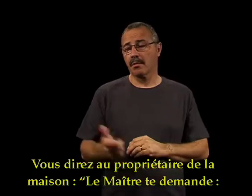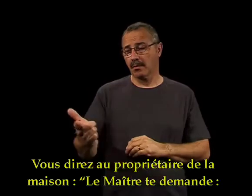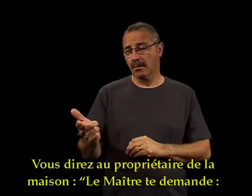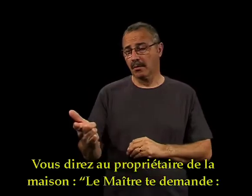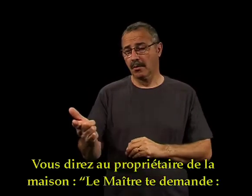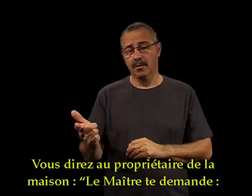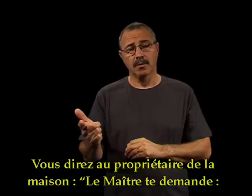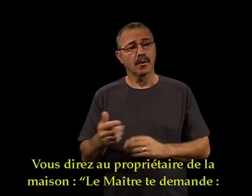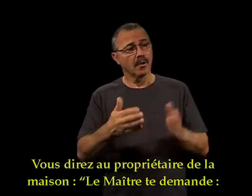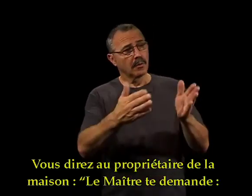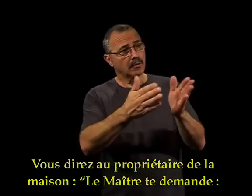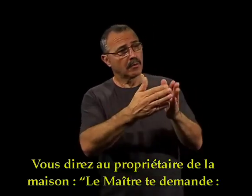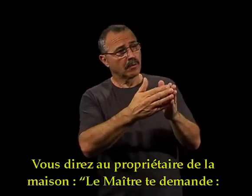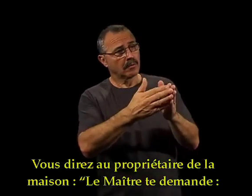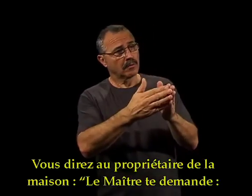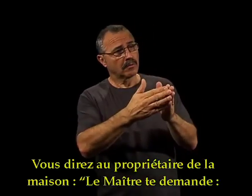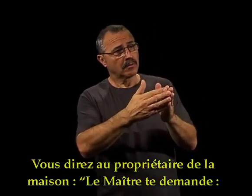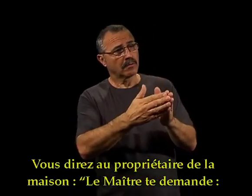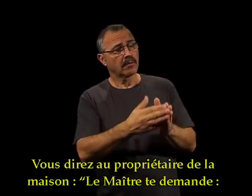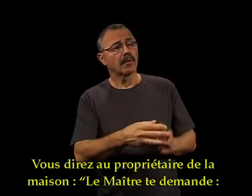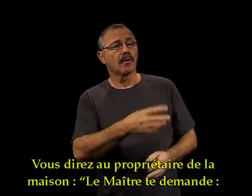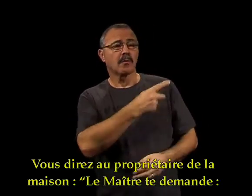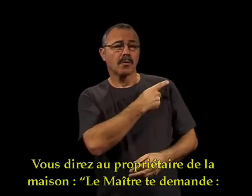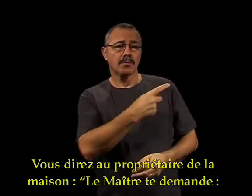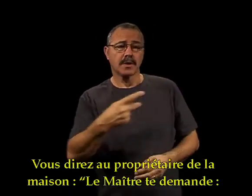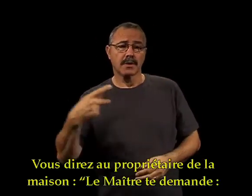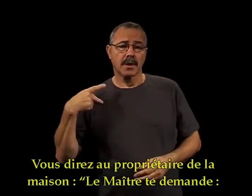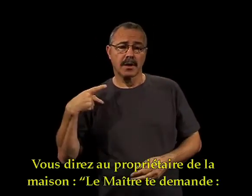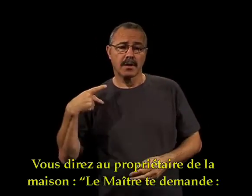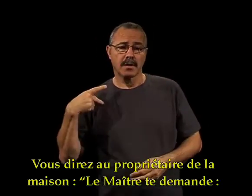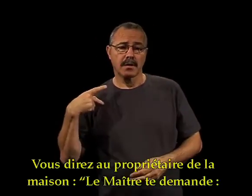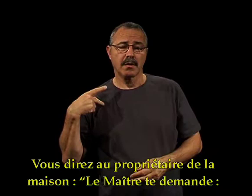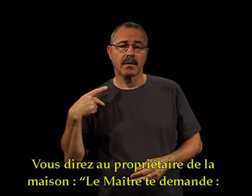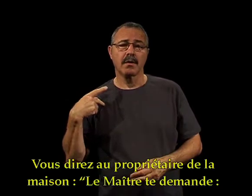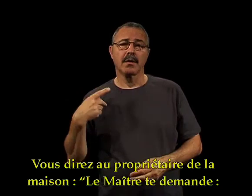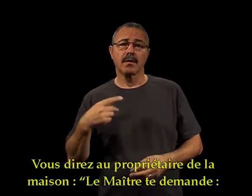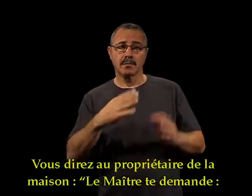Vous direz au propriétaire de la maison, « Le maître te demande